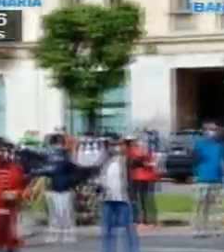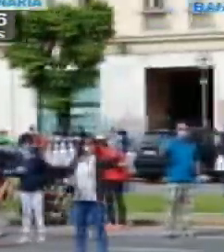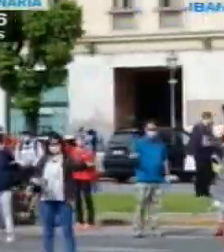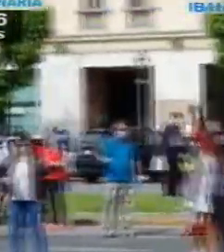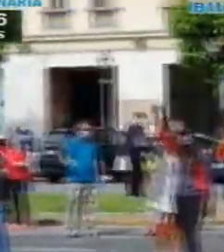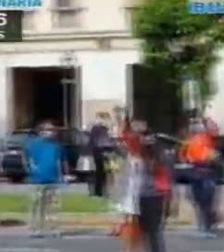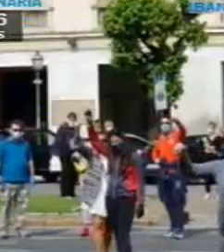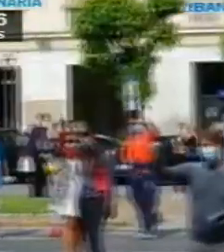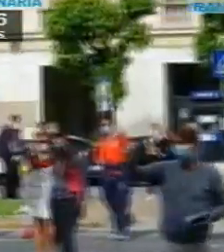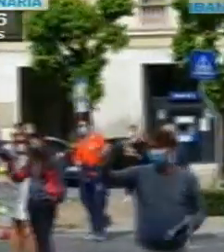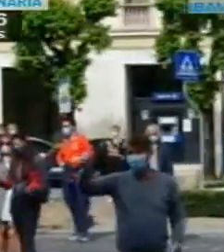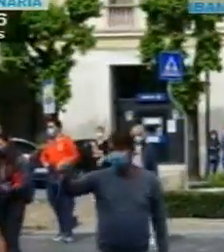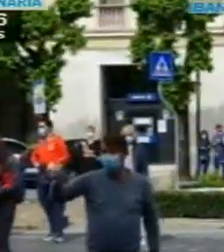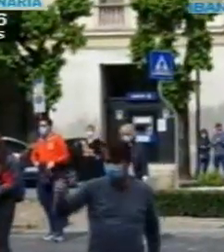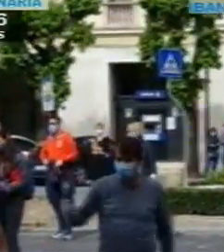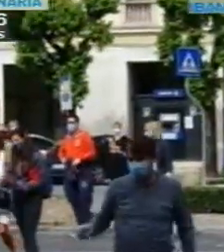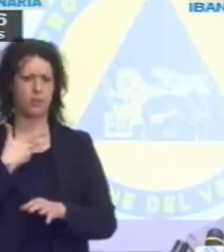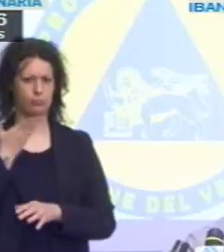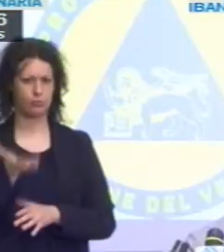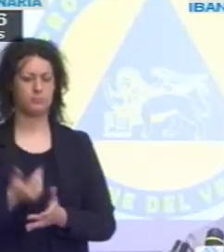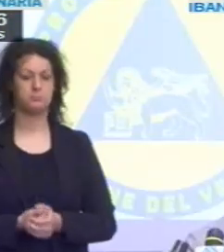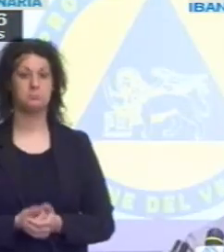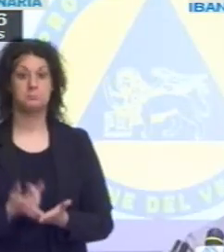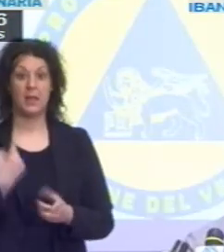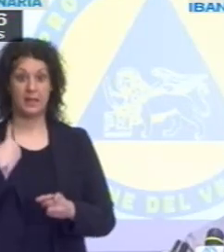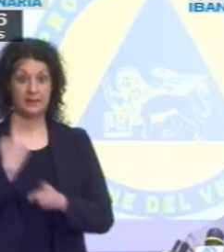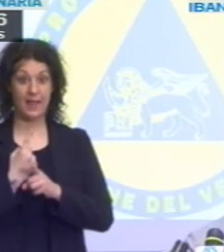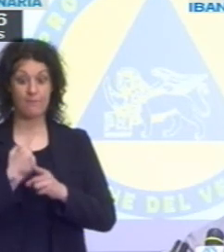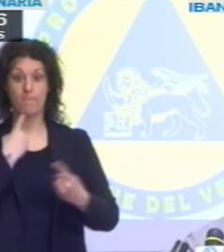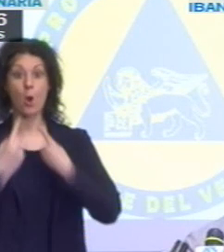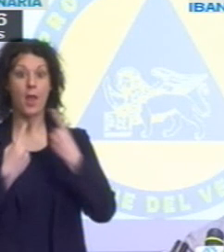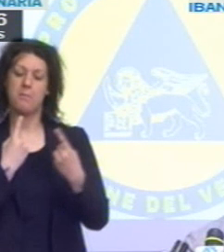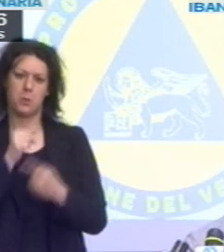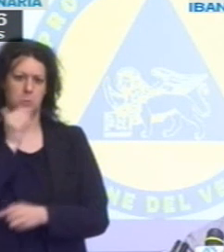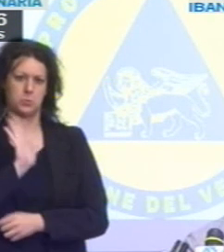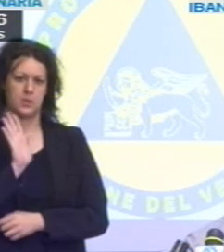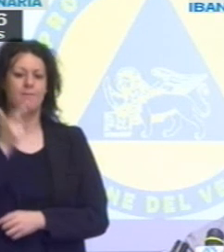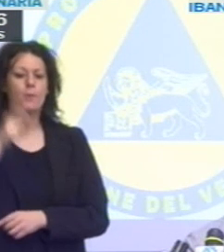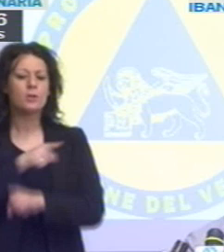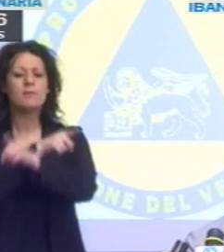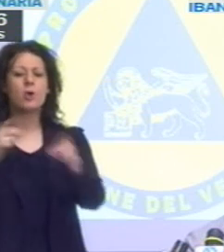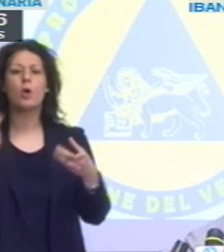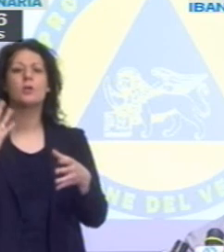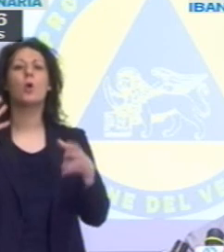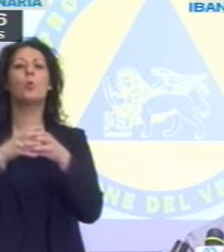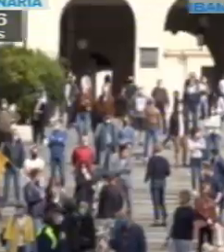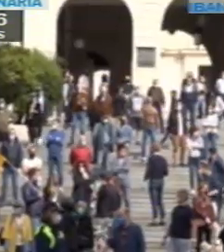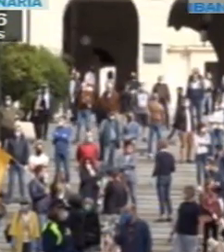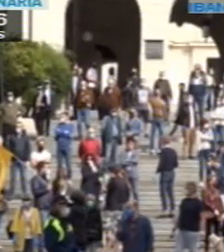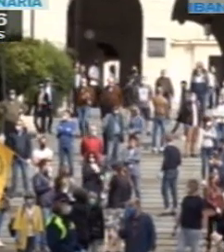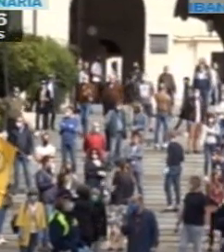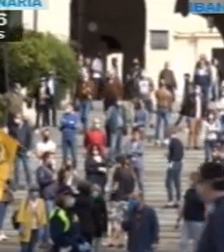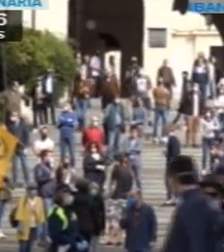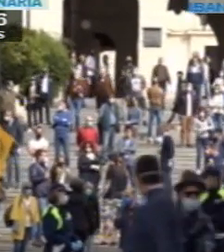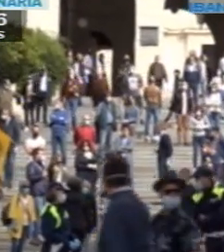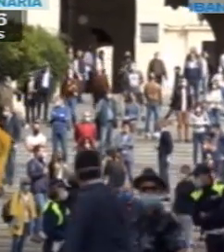estetiste, commercianti di tutta la regione, manifestare in strada. Questi sono artigiani, commercianti, lavoratori che chiedono di lavorare. Tutti